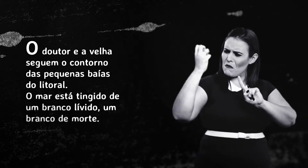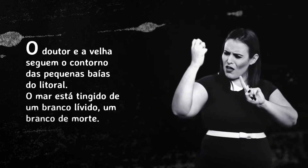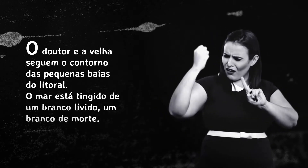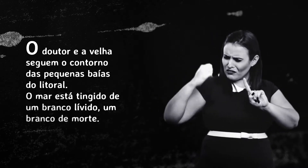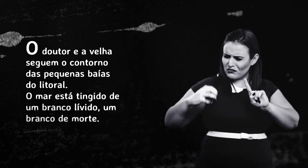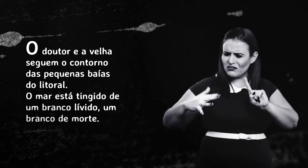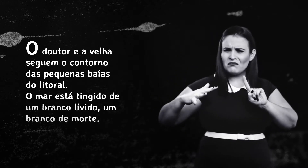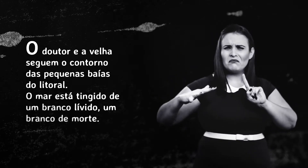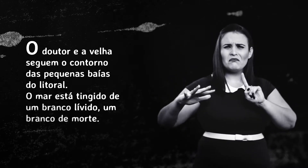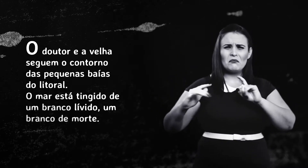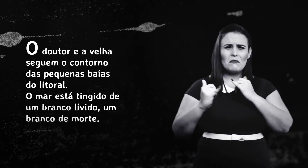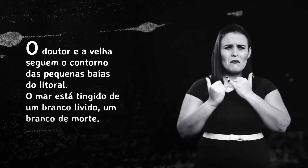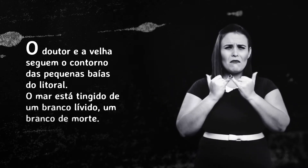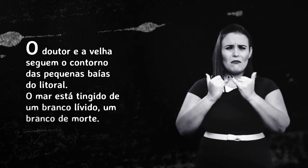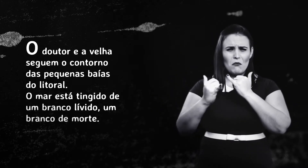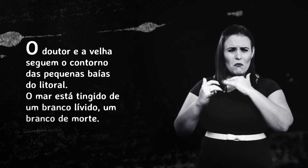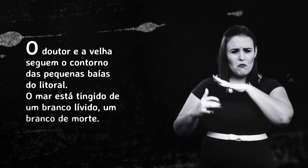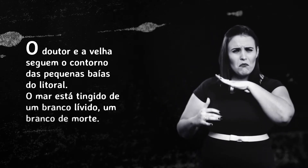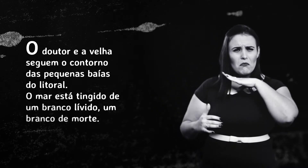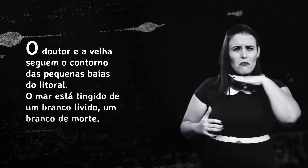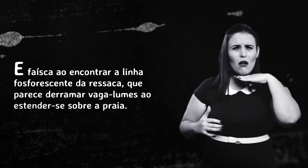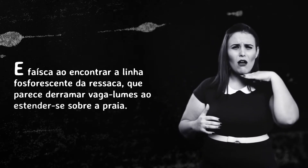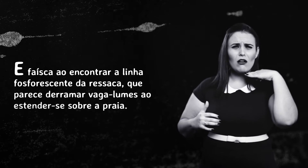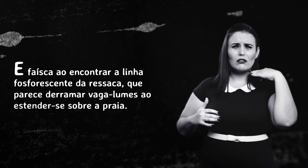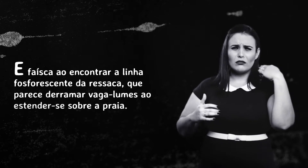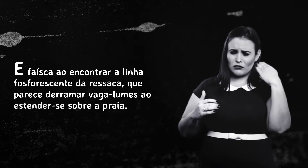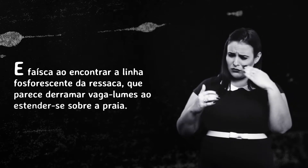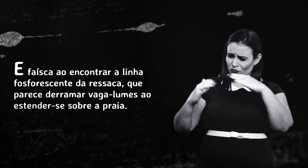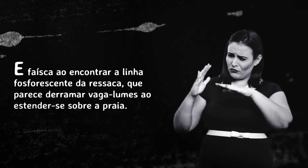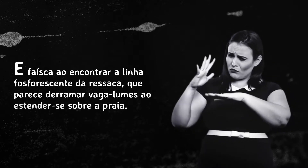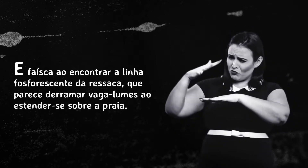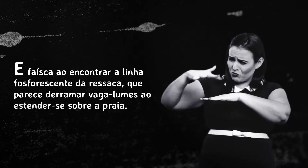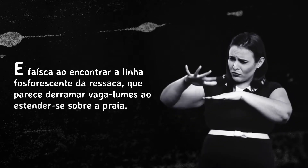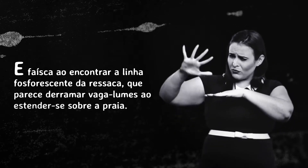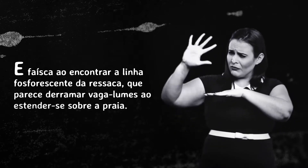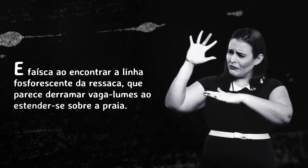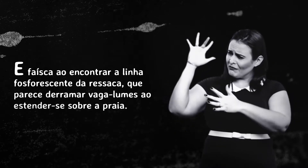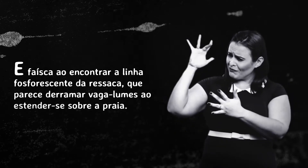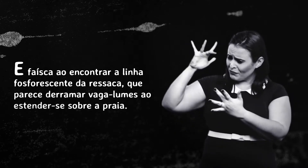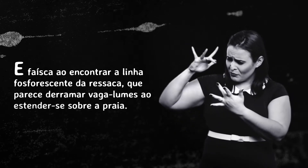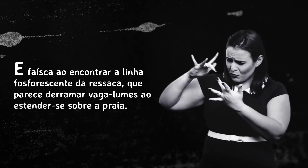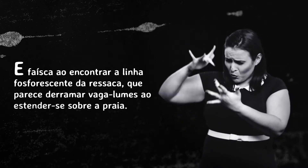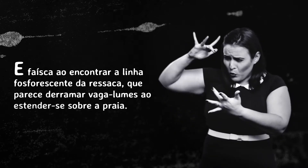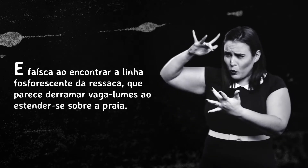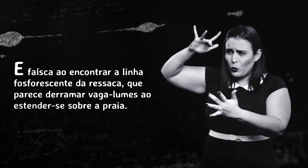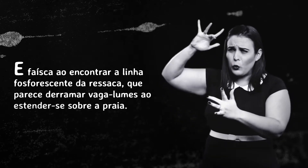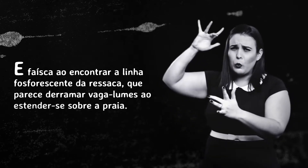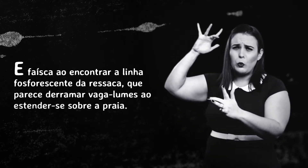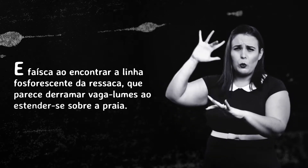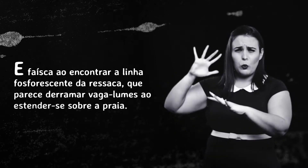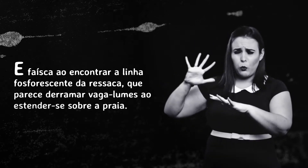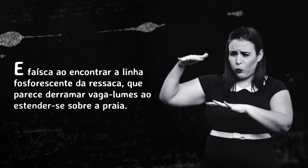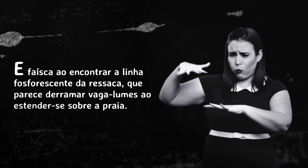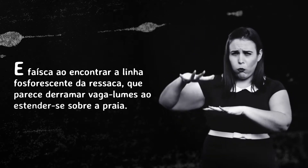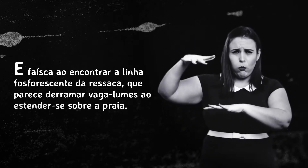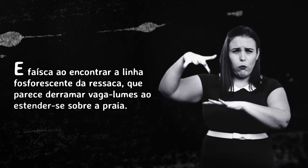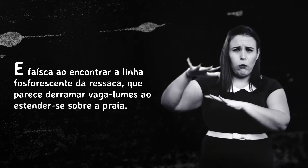lívido, um branco de morte, e faísca ao encontrar a linha fosforescente da ressaca, que parece